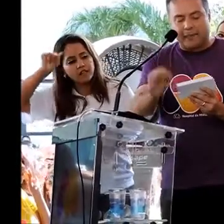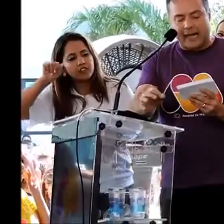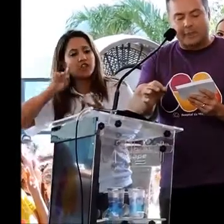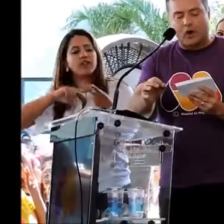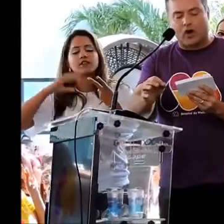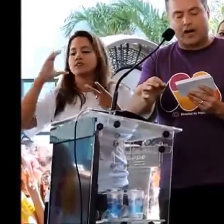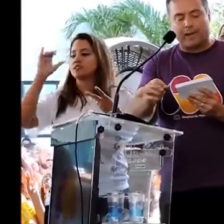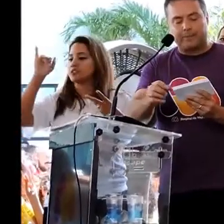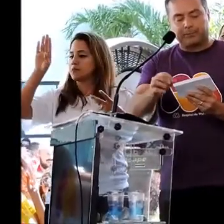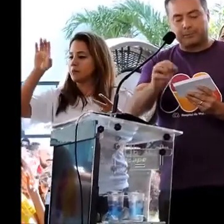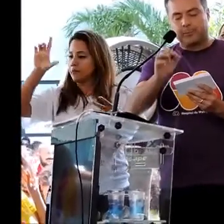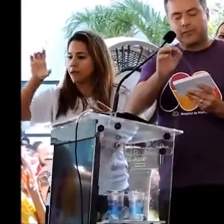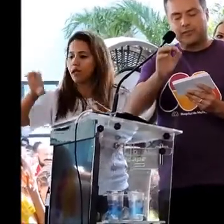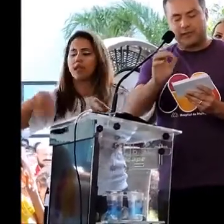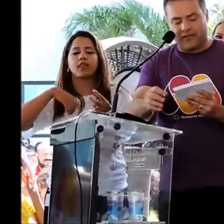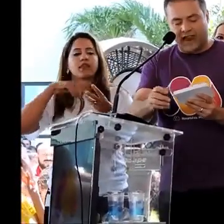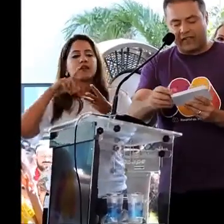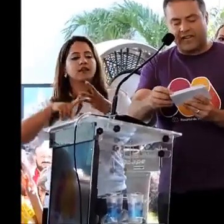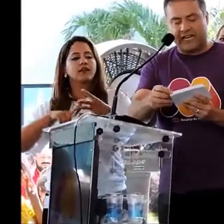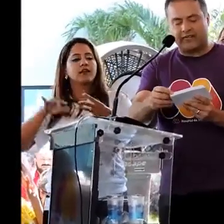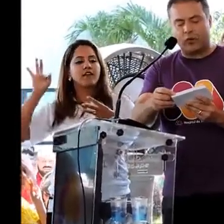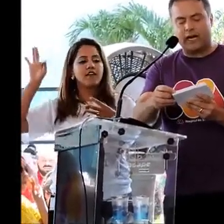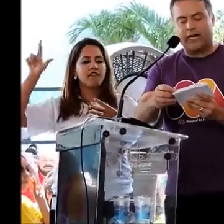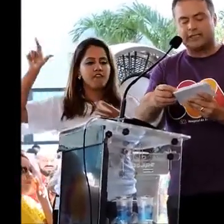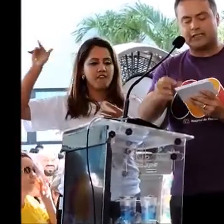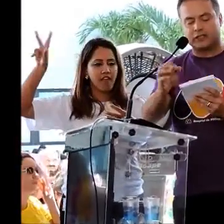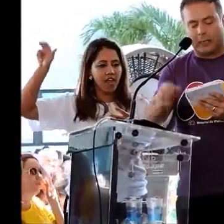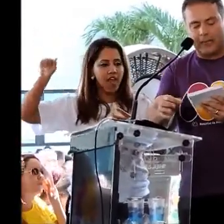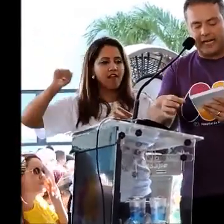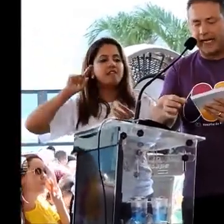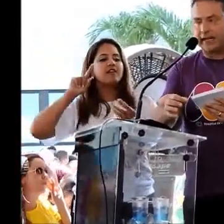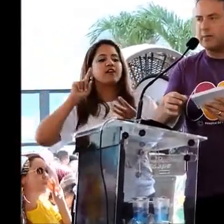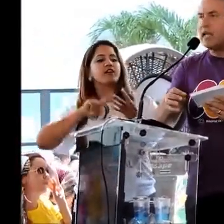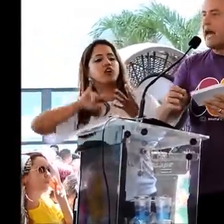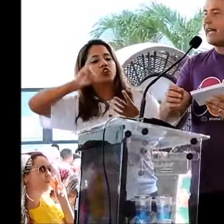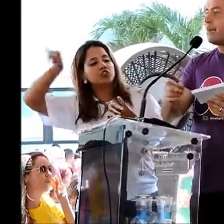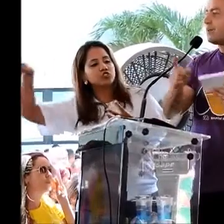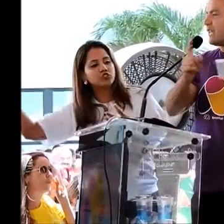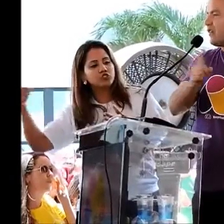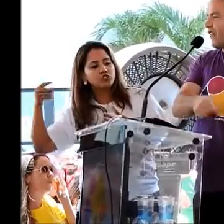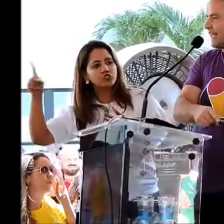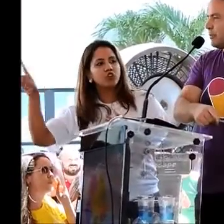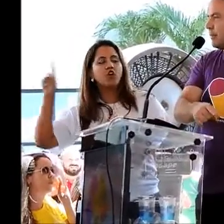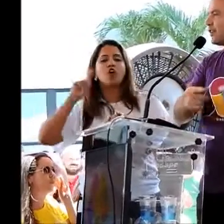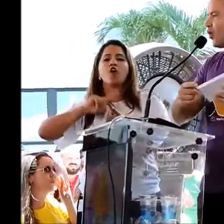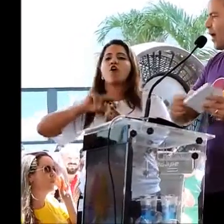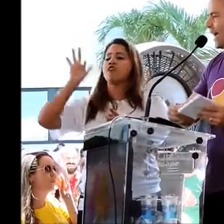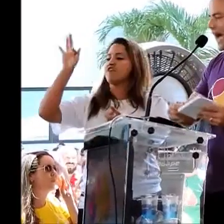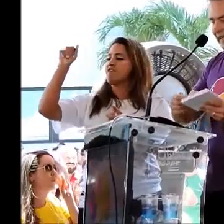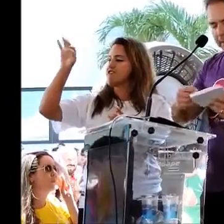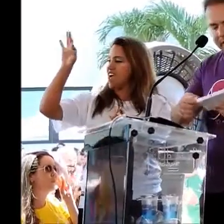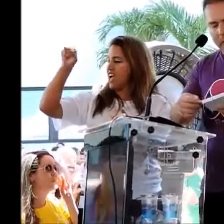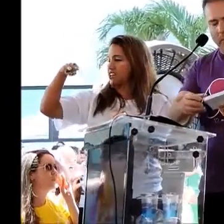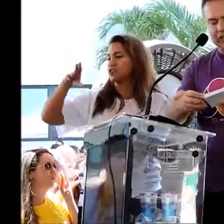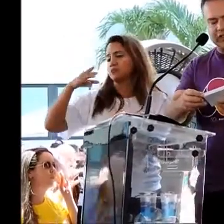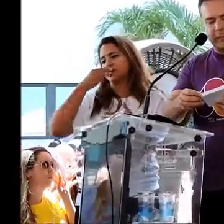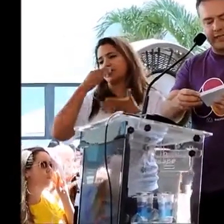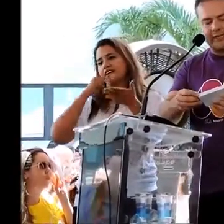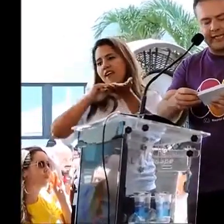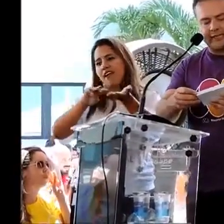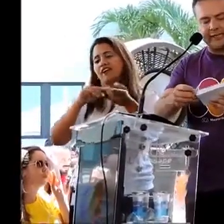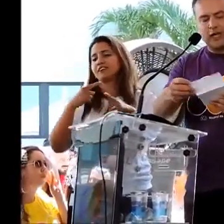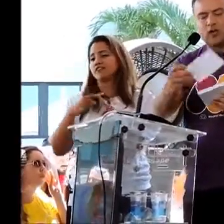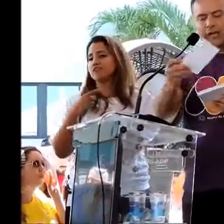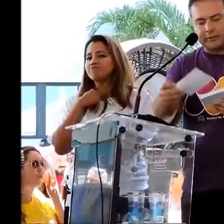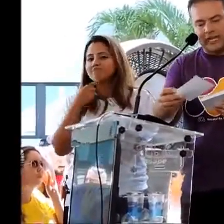Garrote, Cibele Moura, Flávia Cavalcante e Jó Pereira. A deputada Fátima mandou uma carta porque não pôde